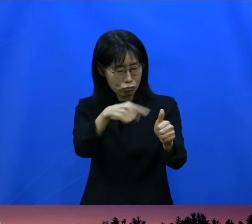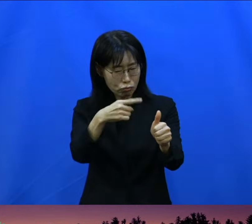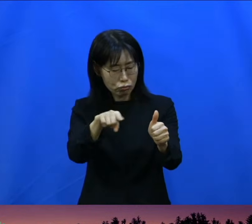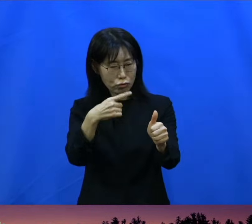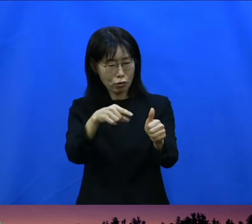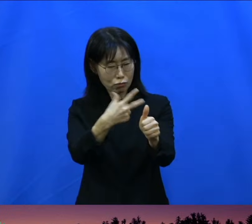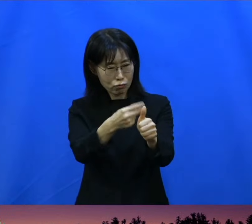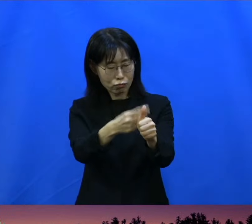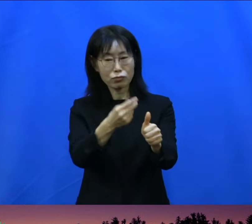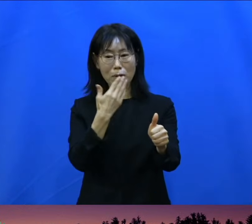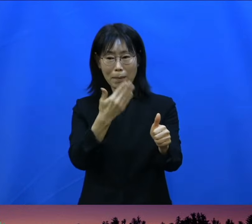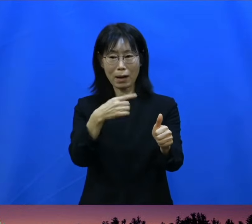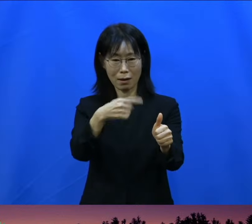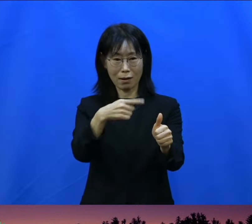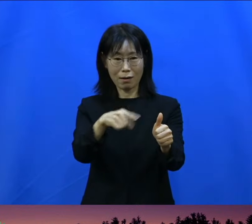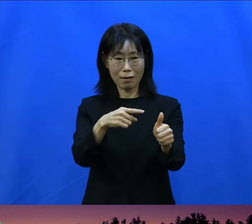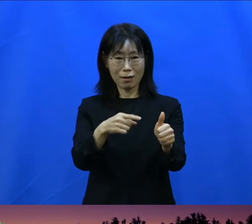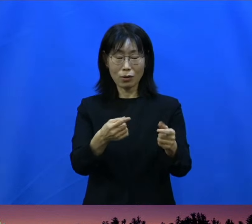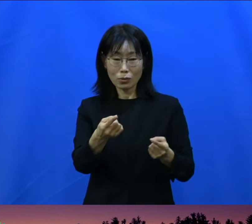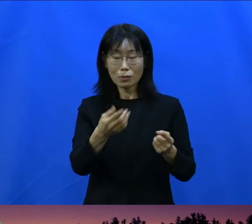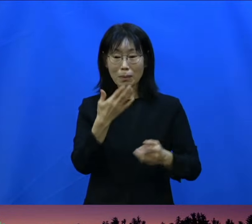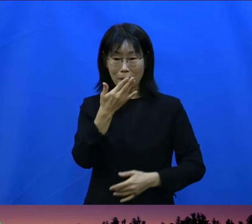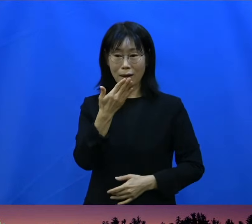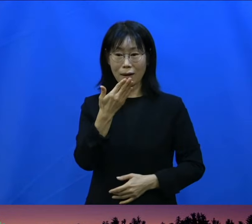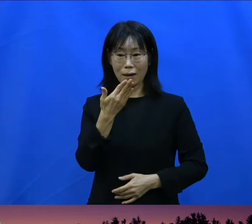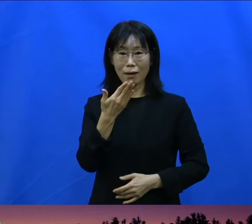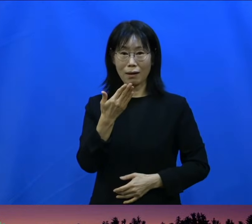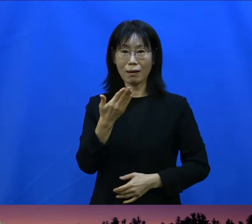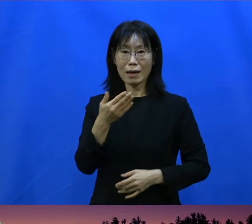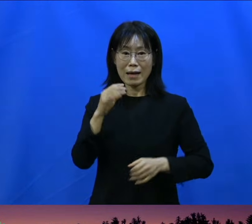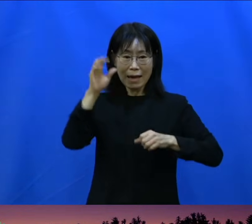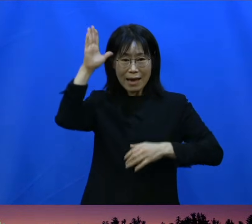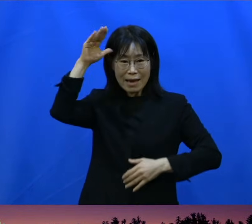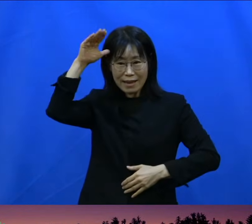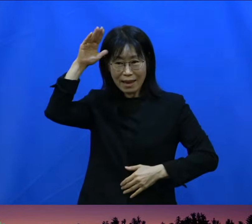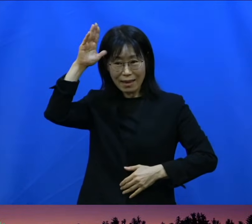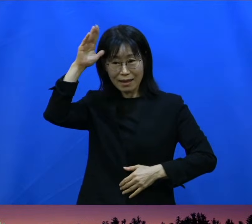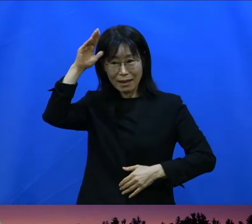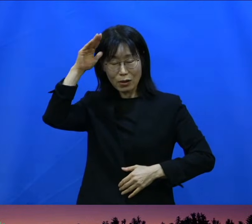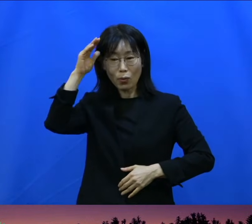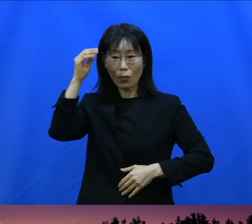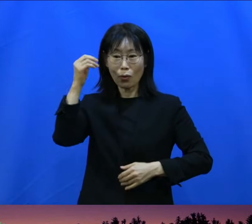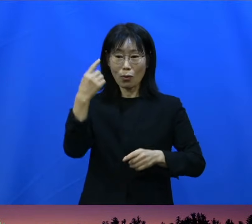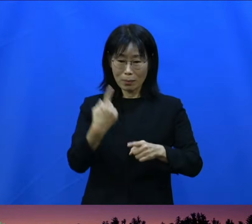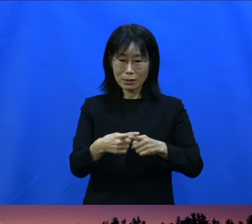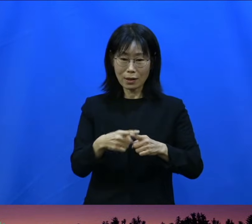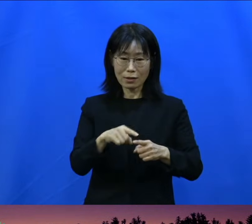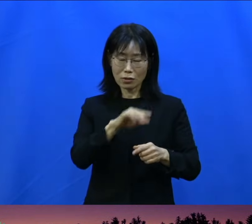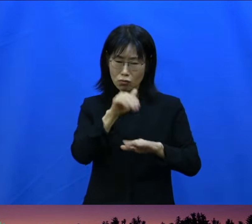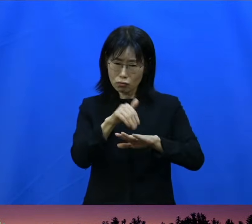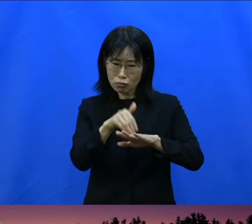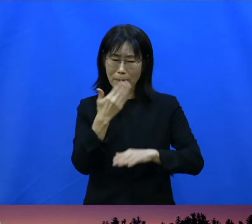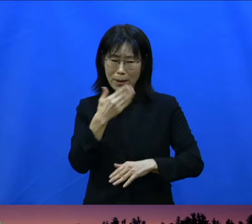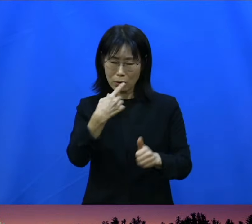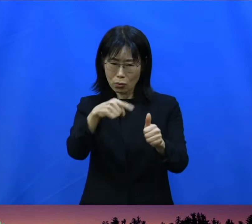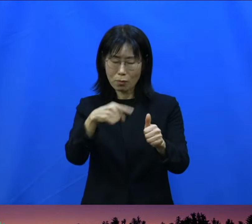잘 길들여줘요. 예. 나쁜 개는 없다 뭐 그런 거 있잖아요, 여러분.